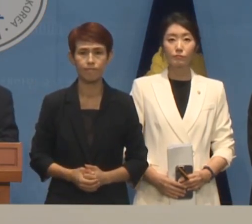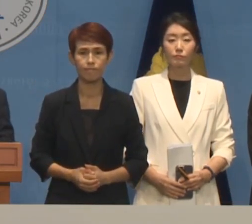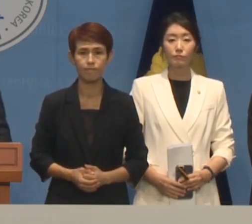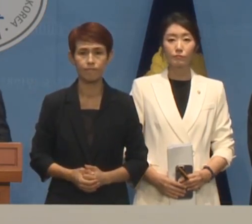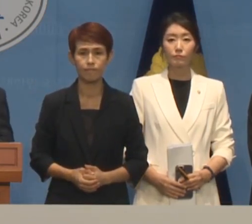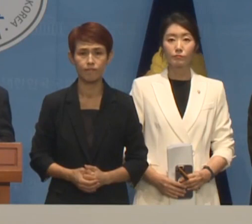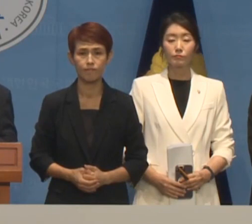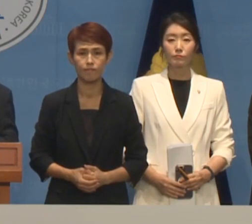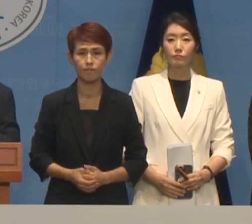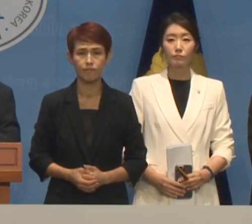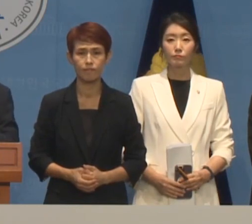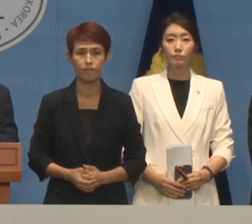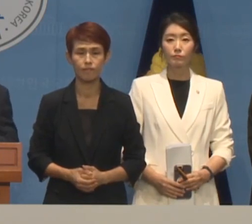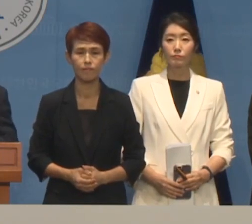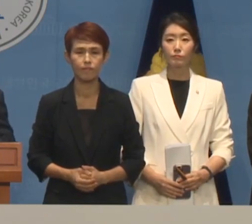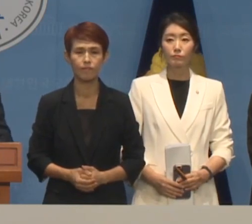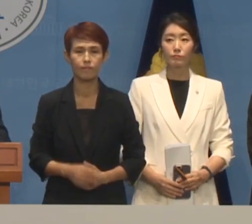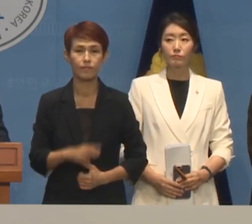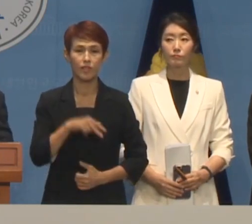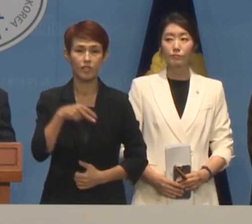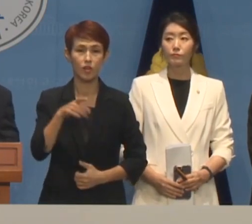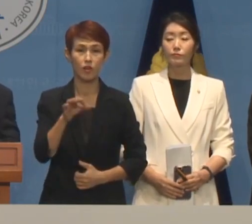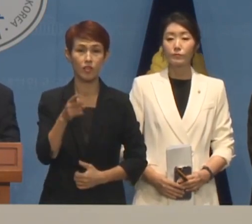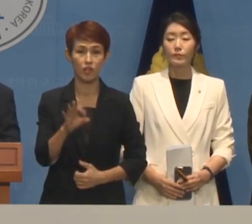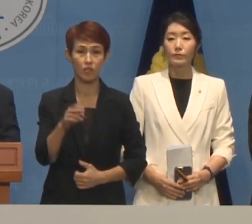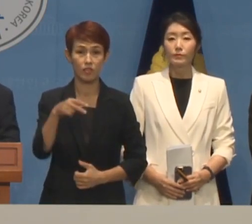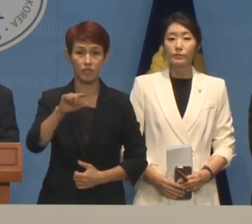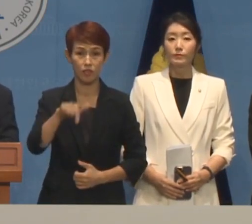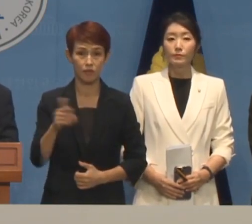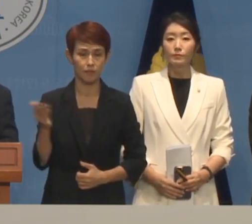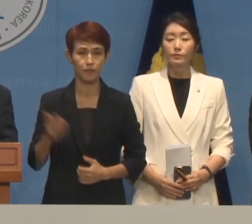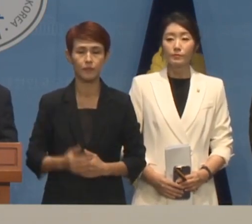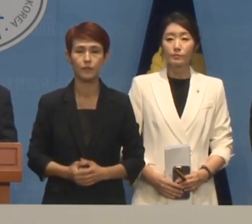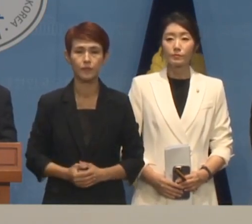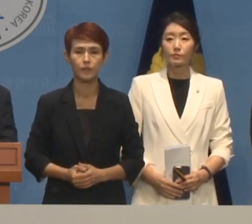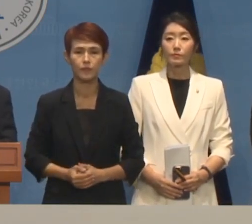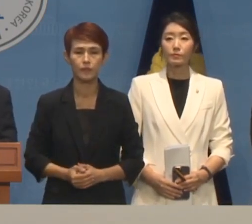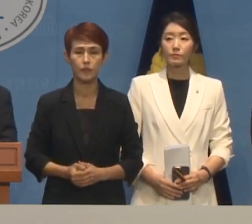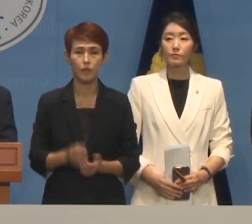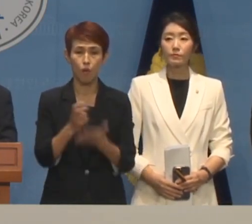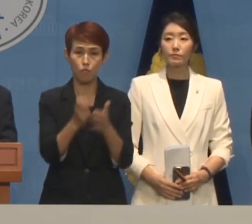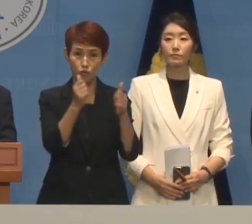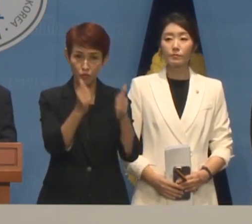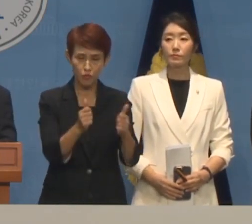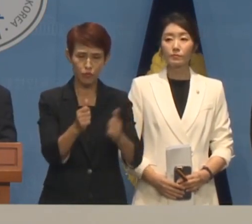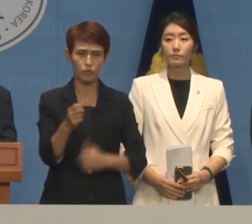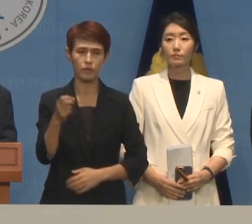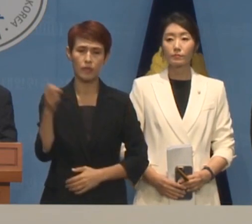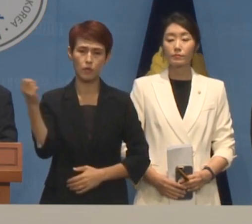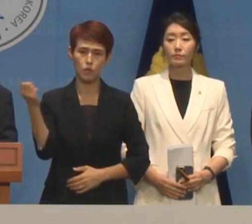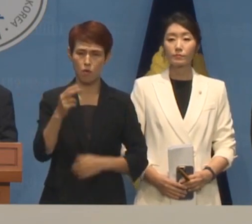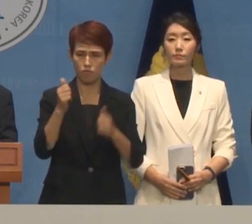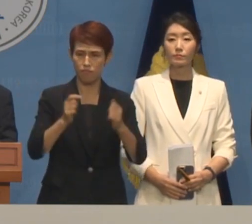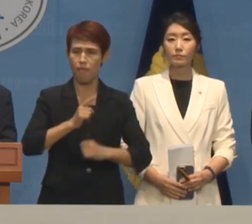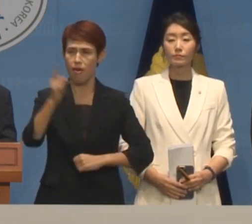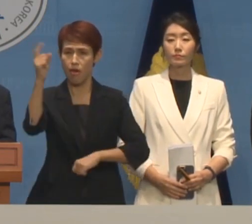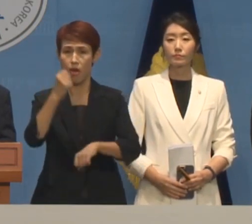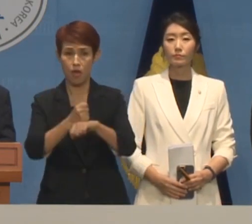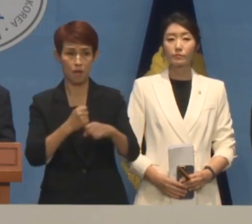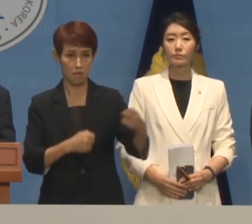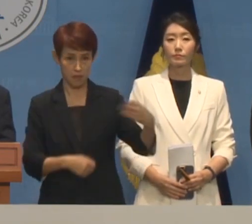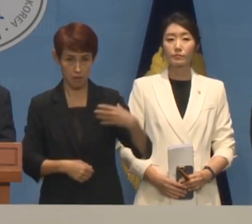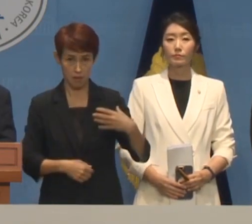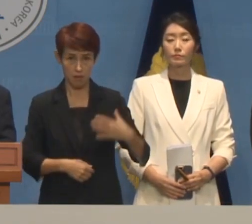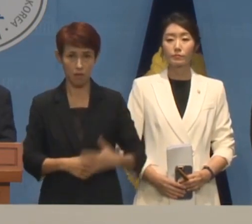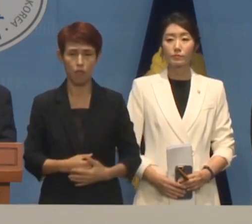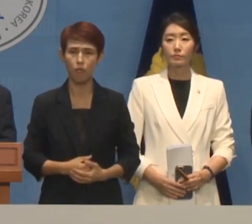네, 부천시갑 국회의원 서영석입니다. 법무부는 또다시 소송을 하겠다고 합니다.